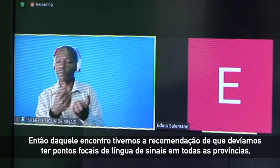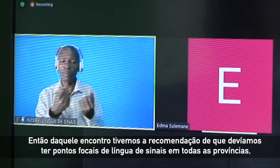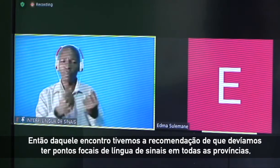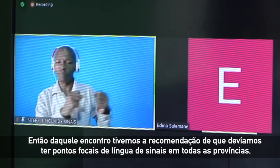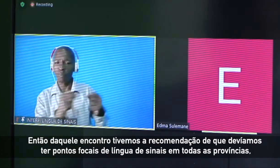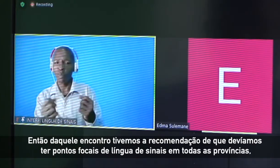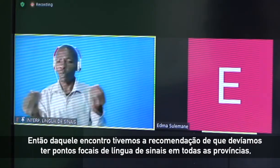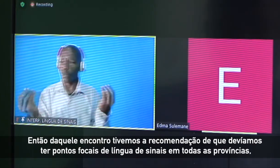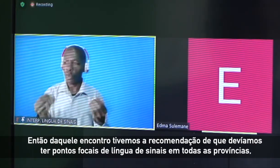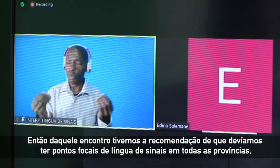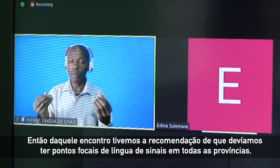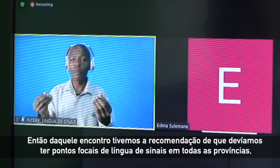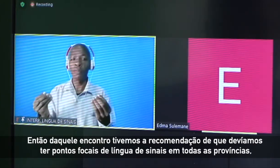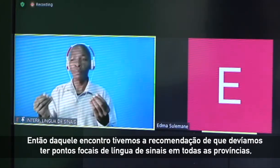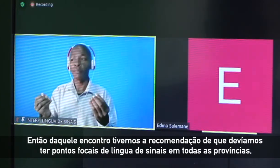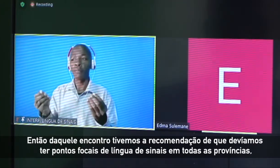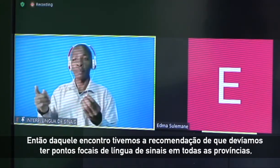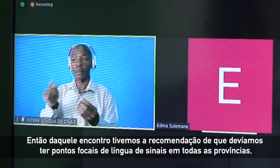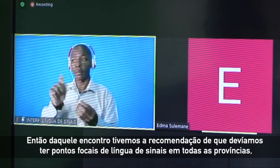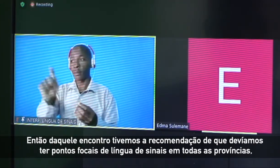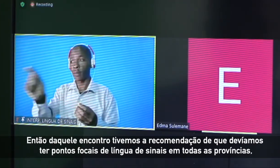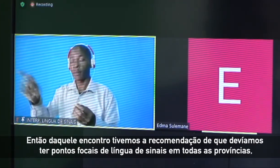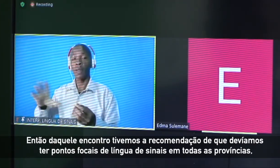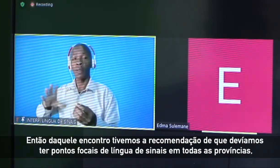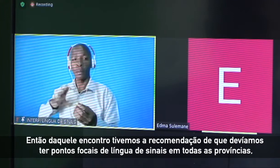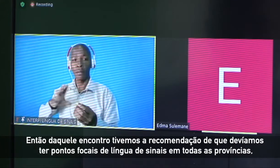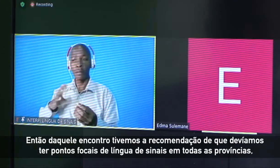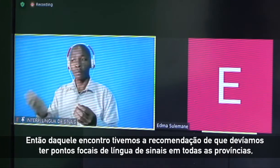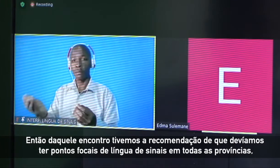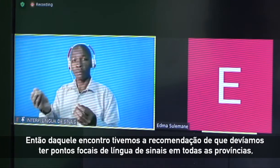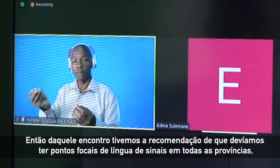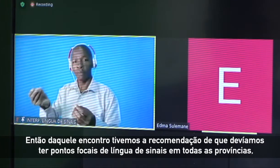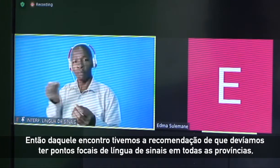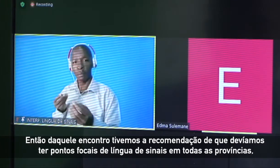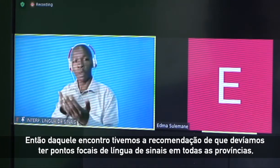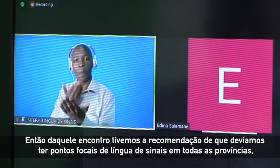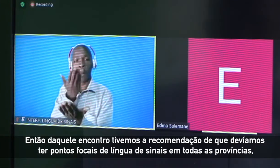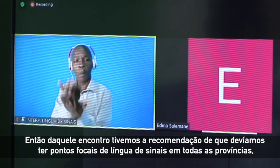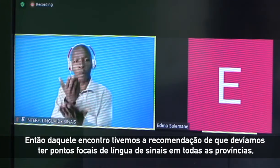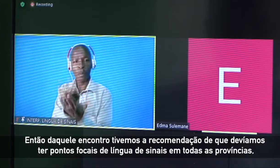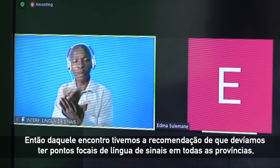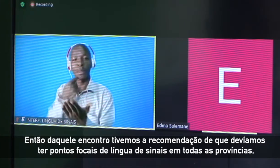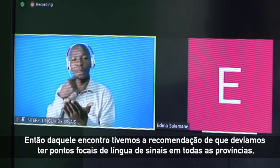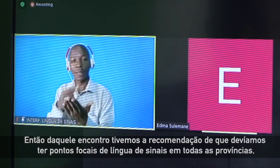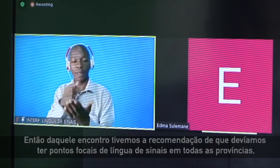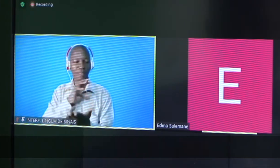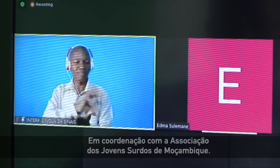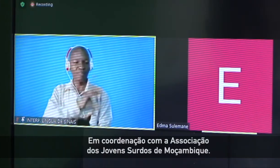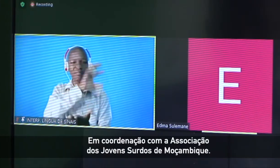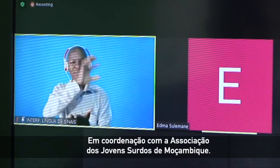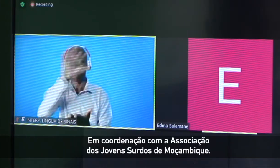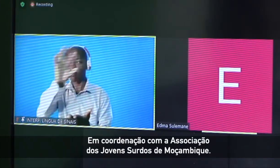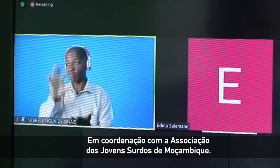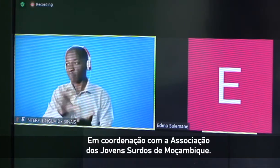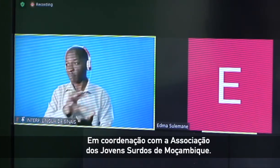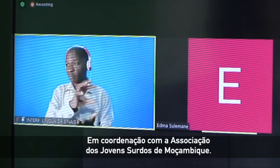recomendação de que devíamos ter pontos focais de língua de sinais em todas as províncias e esses nomes foram fornecidos pela FOMOD, em